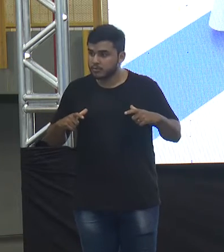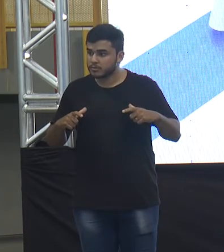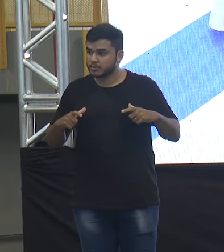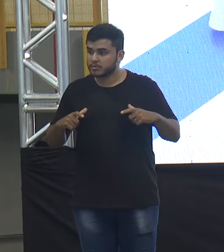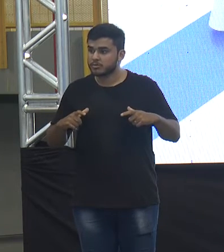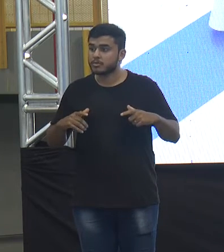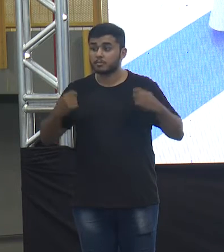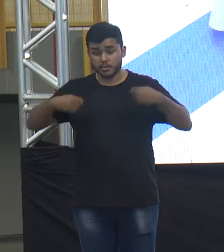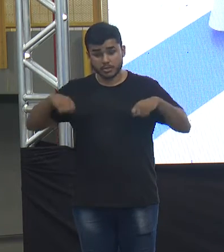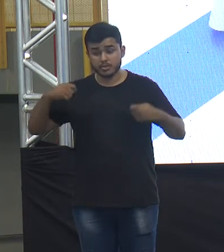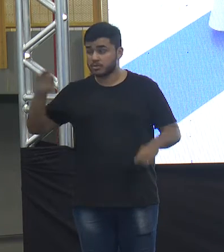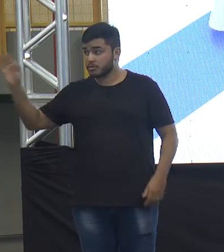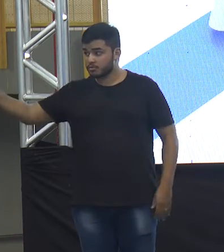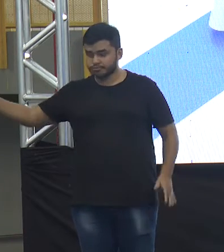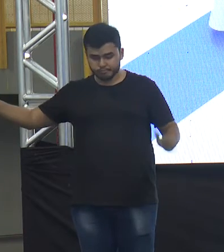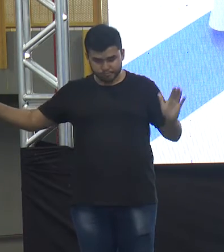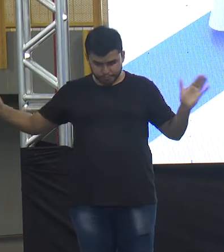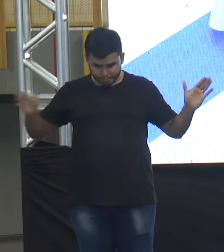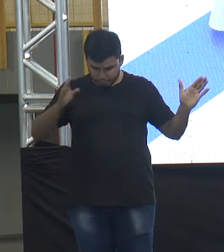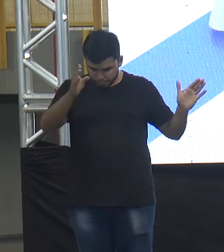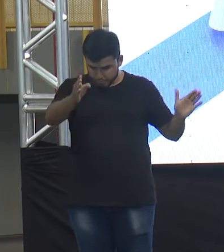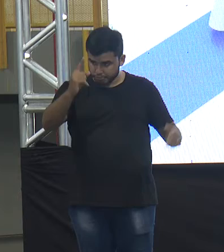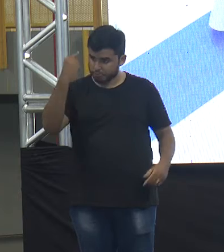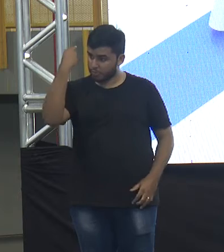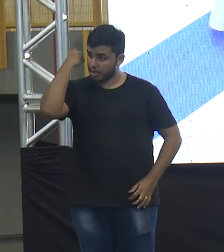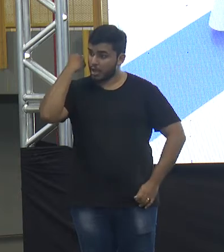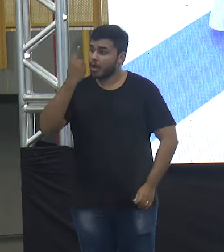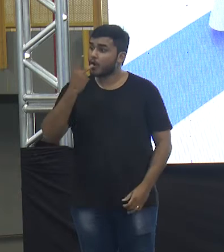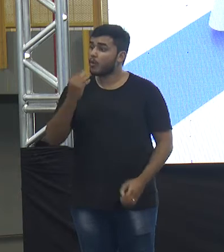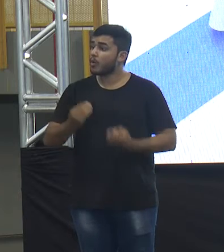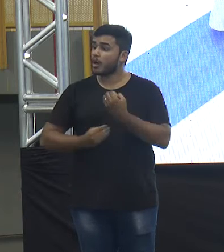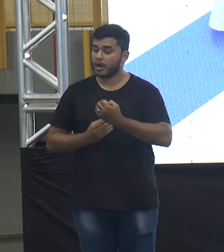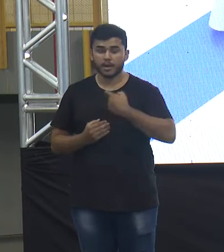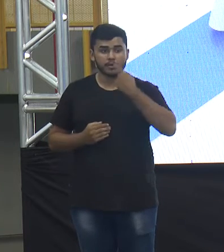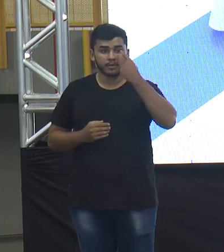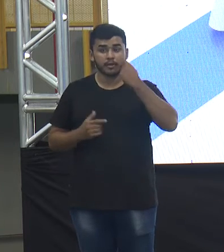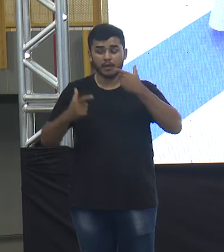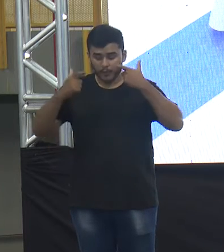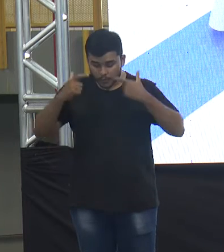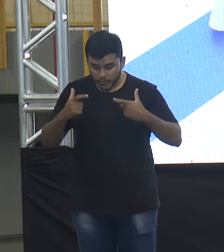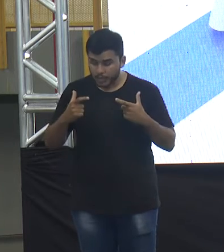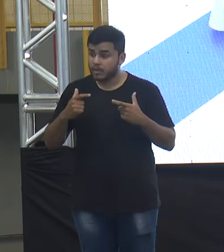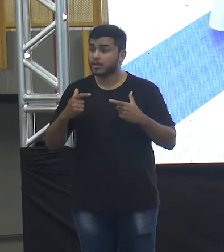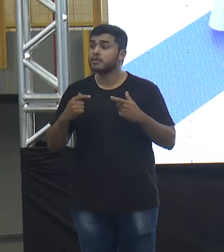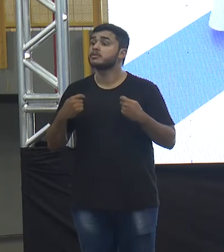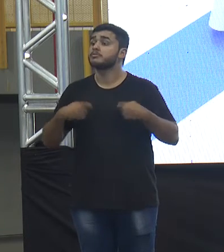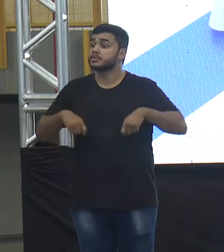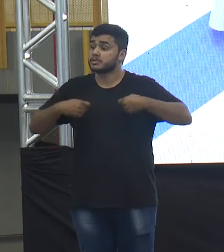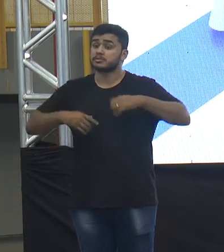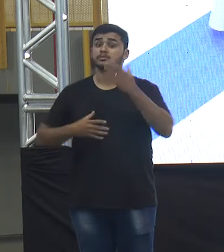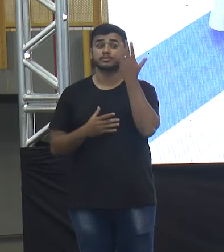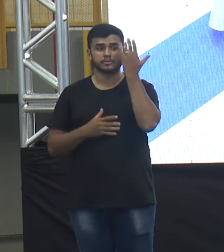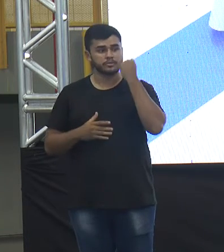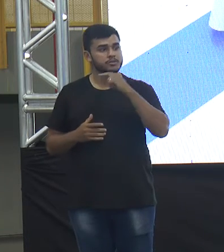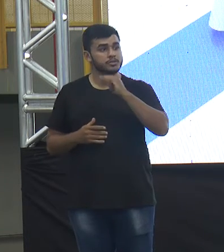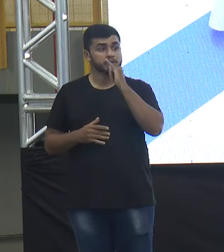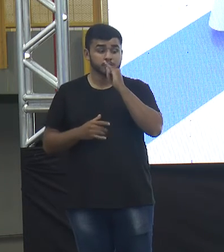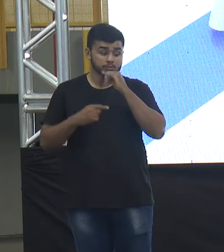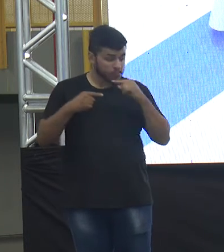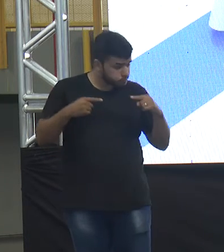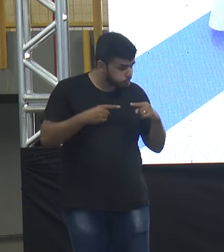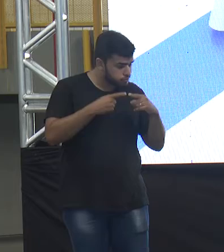de acordo com o referencial, que é conceito também de orientação, você parte desse